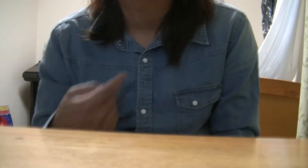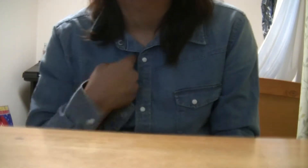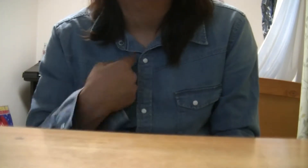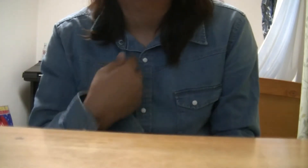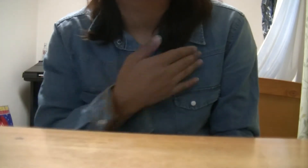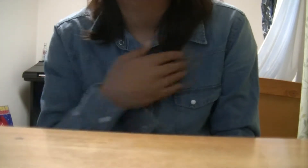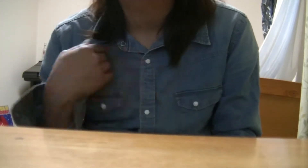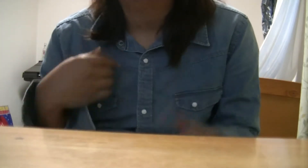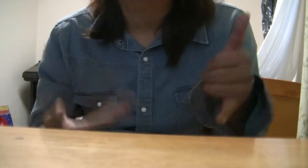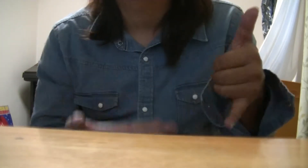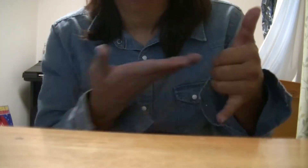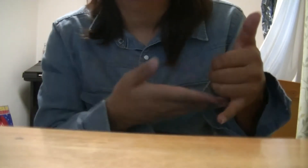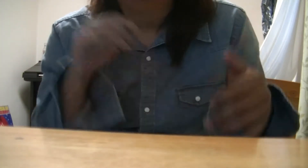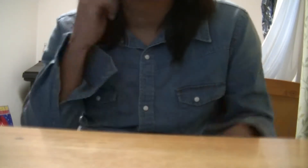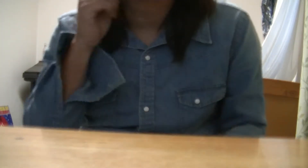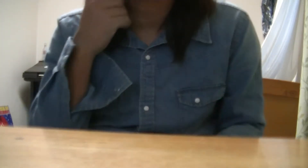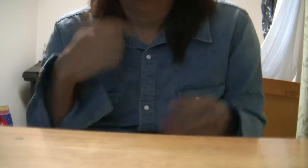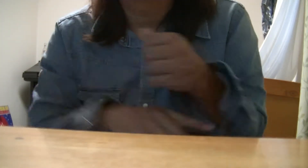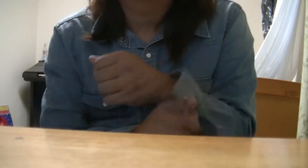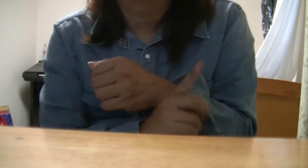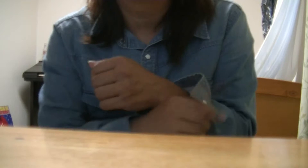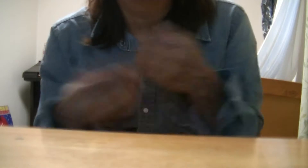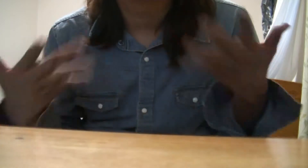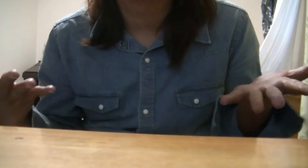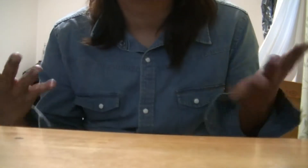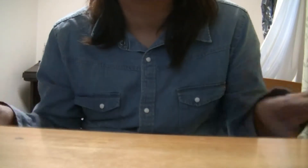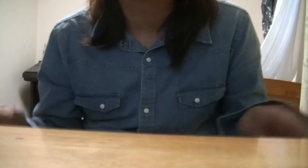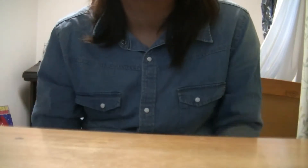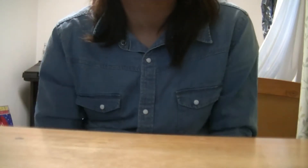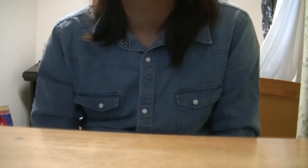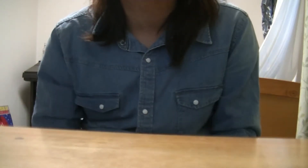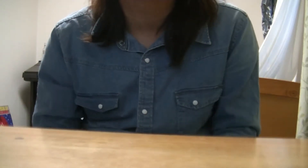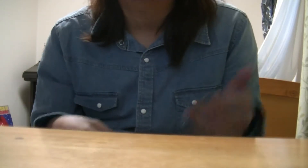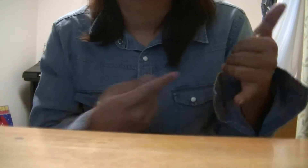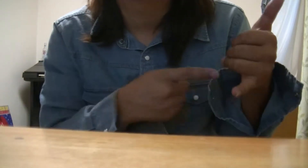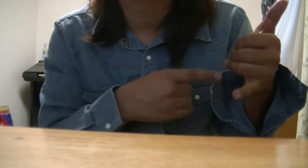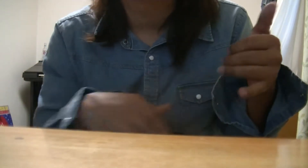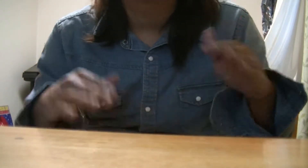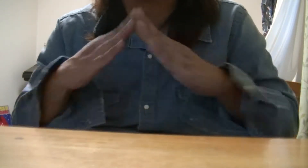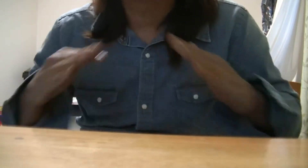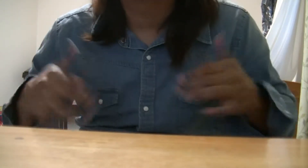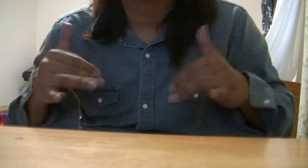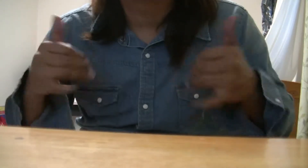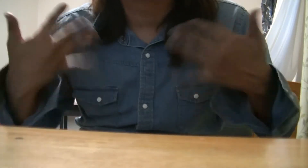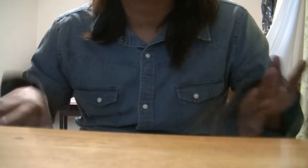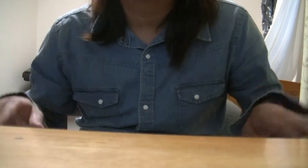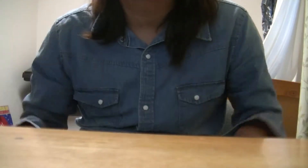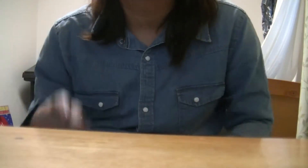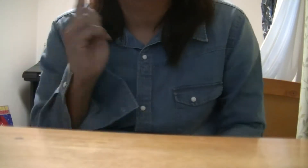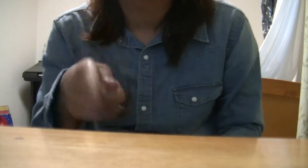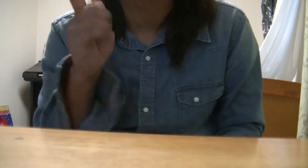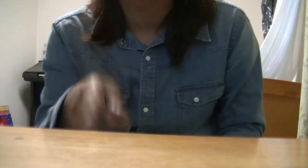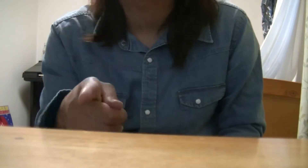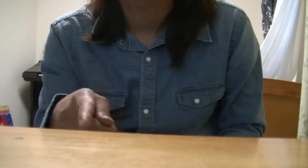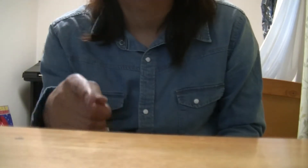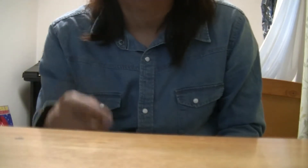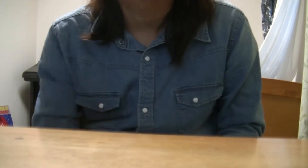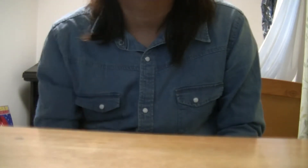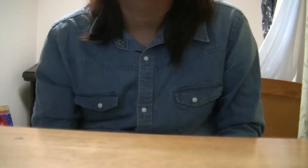を任せられない理由は他の人のせいじゃない、組織のせいじゃない、あなたのせいなんです。あなたがめんどくさがり